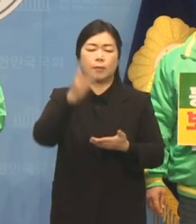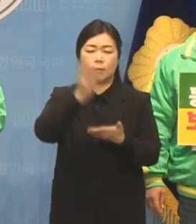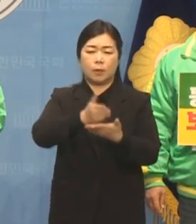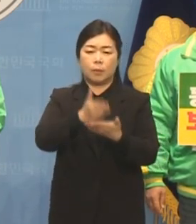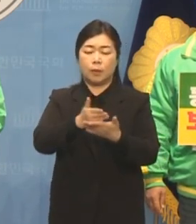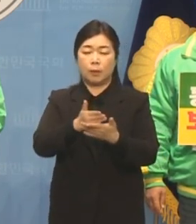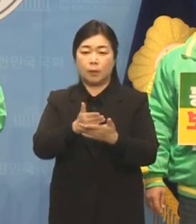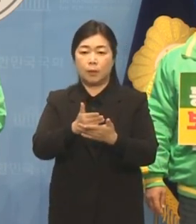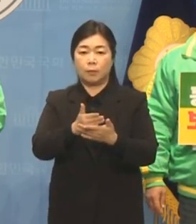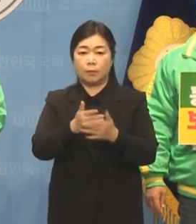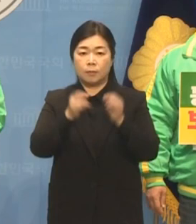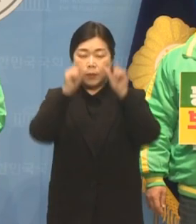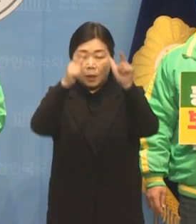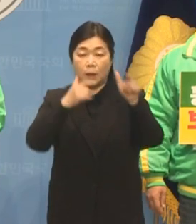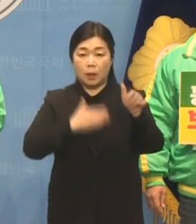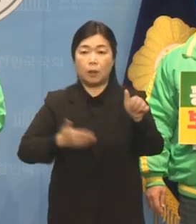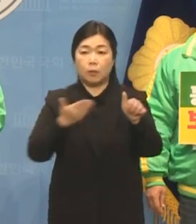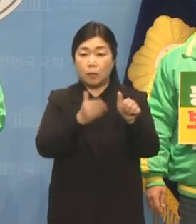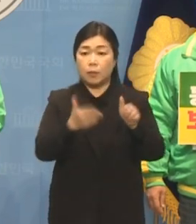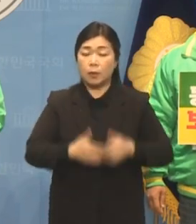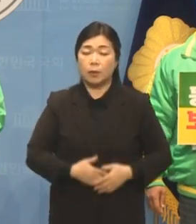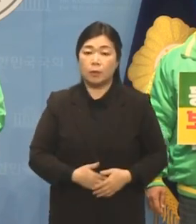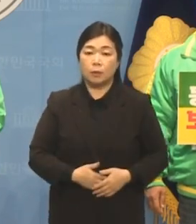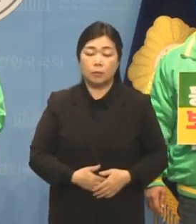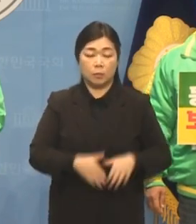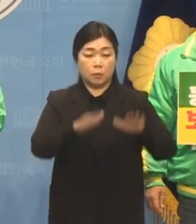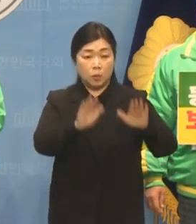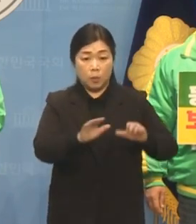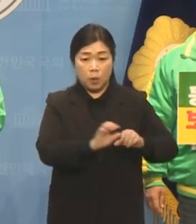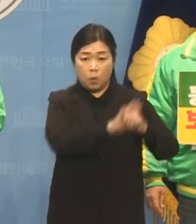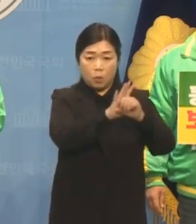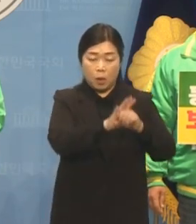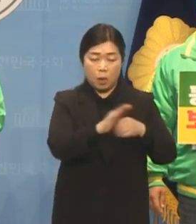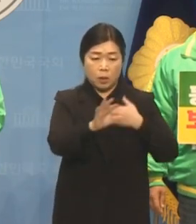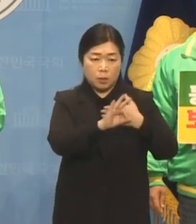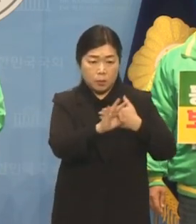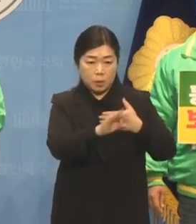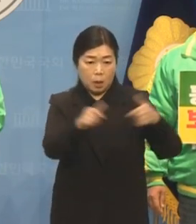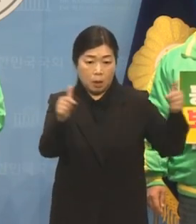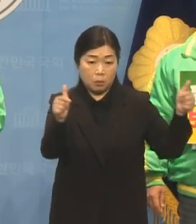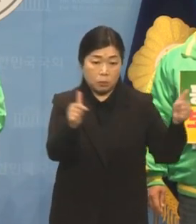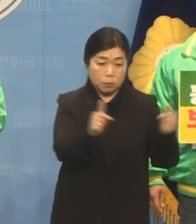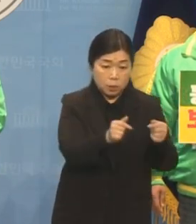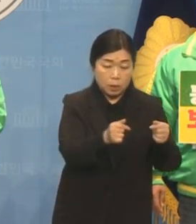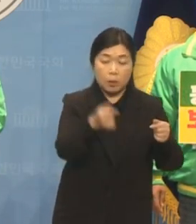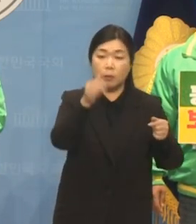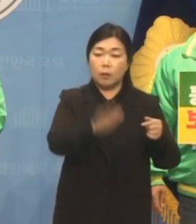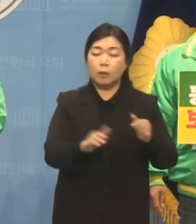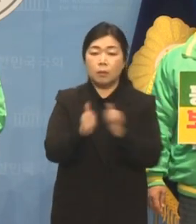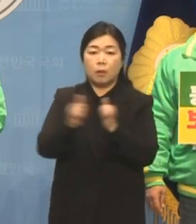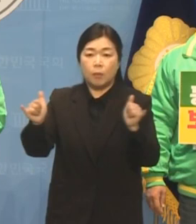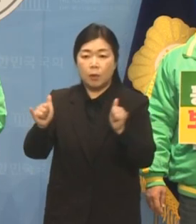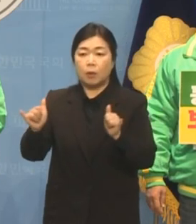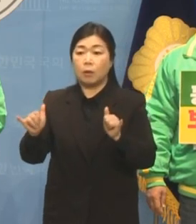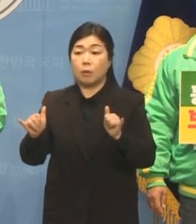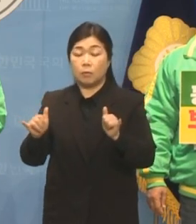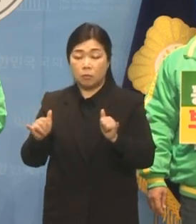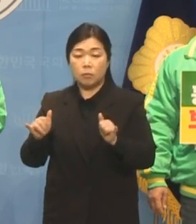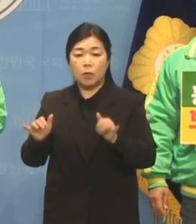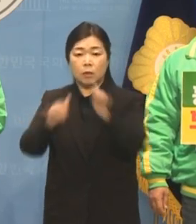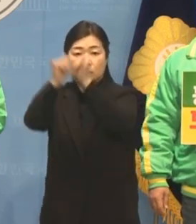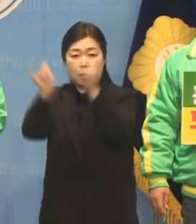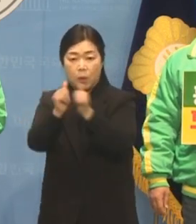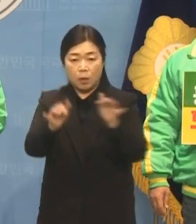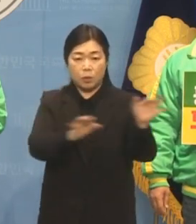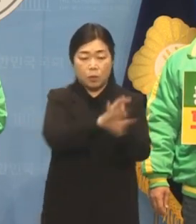교훈을 주었습니다. 이번 코로나19 위기는 잠시 진정되었지만 인간의 사회경제적 활동이 지구의 생태적